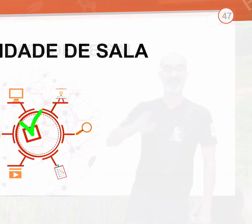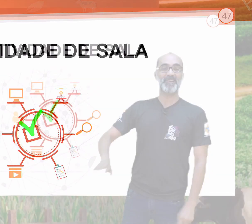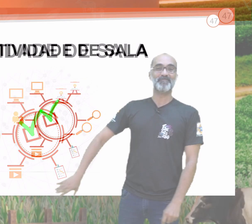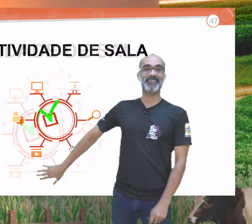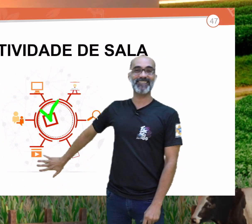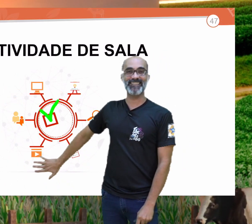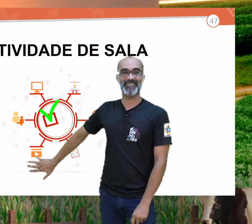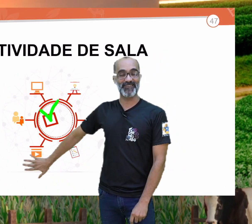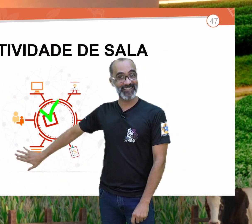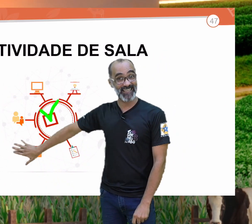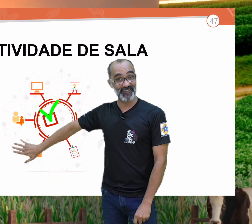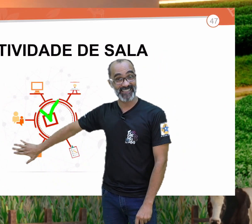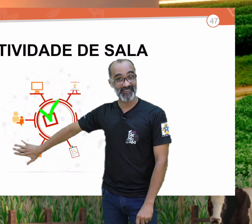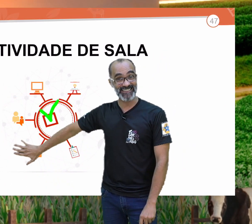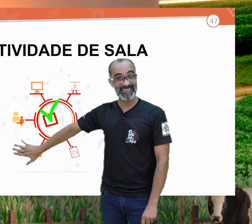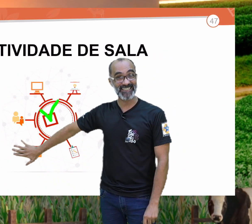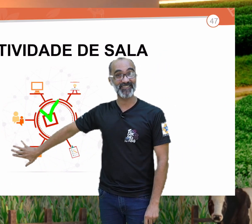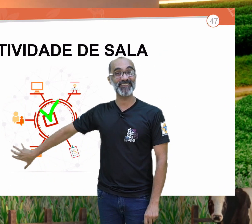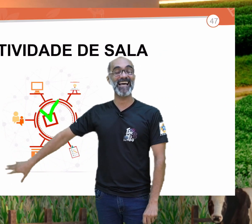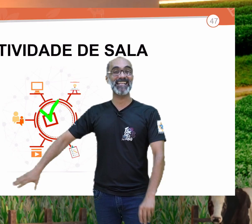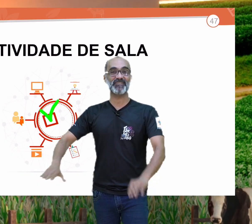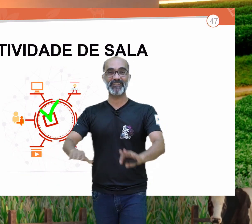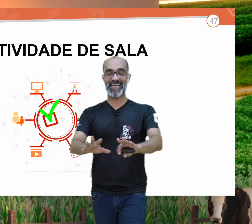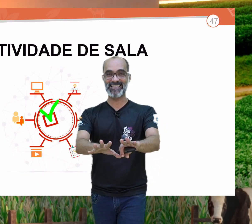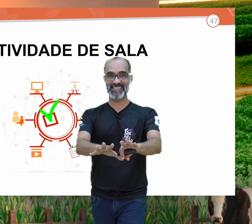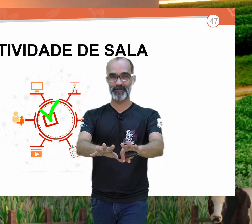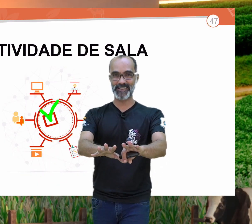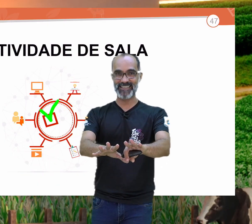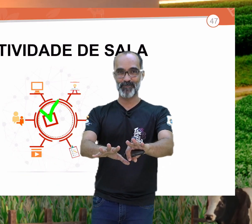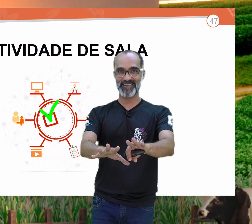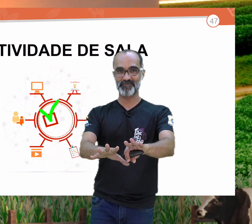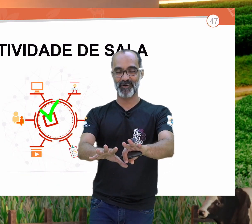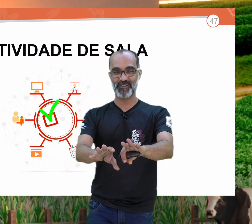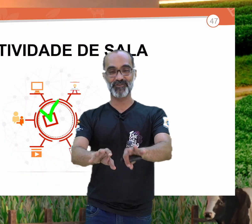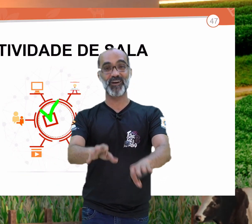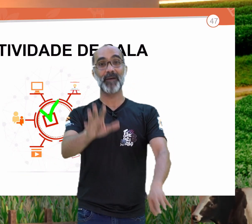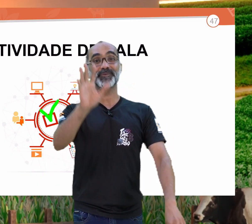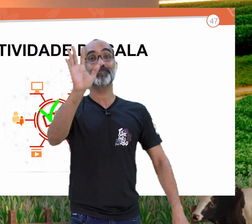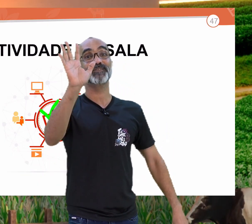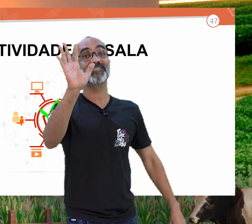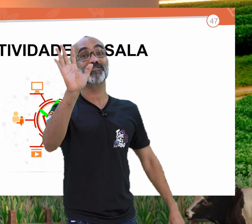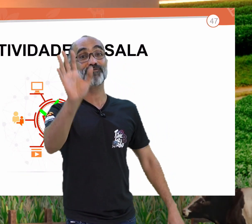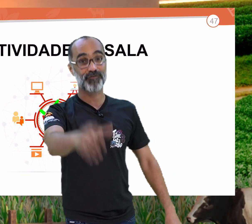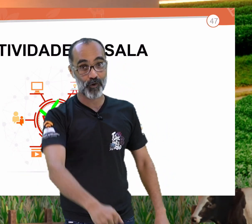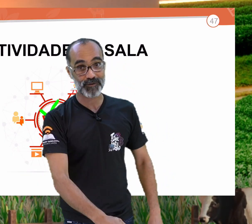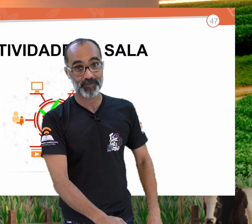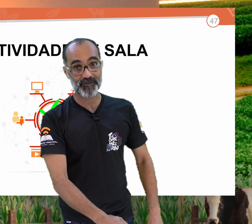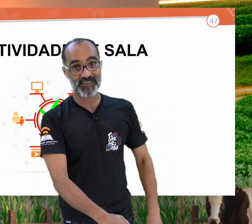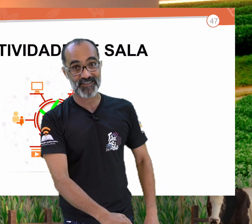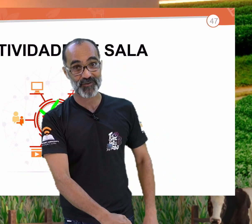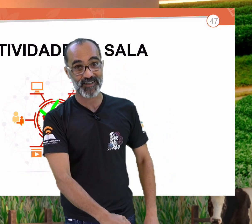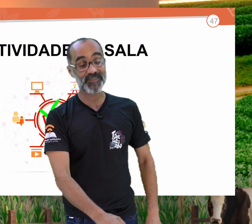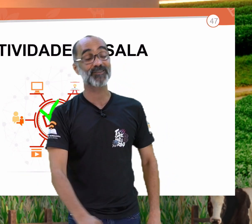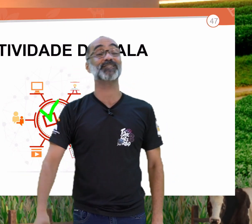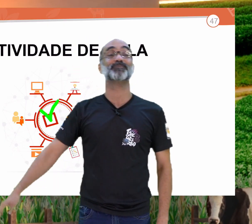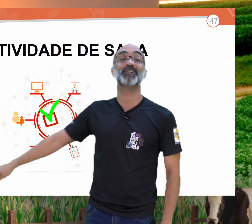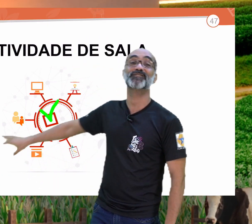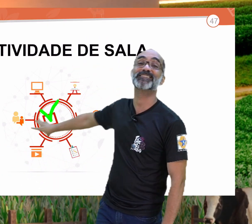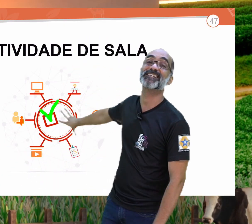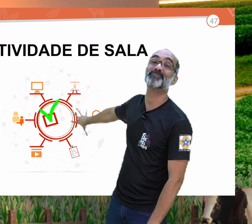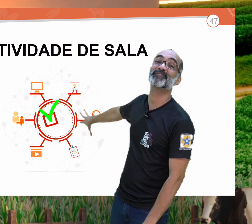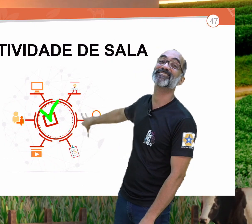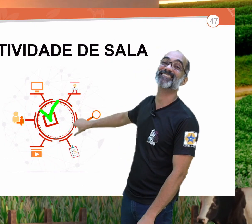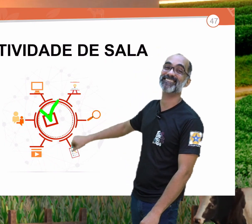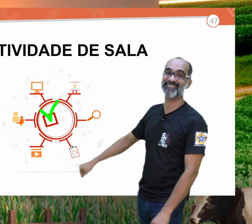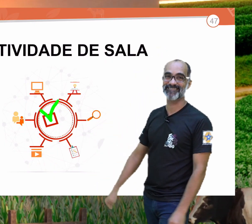para mim. Meus queridos, vou deixar vocês fazendo as atividades. Finalizamos aqui o bate-bola, jogo rápido, depois a gente volta para fazer as correções.